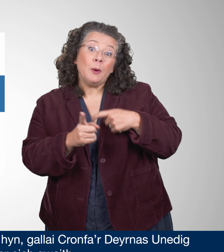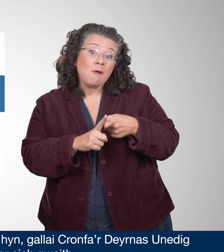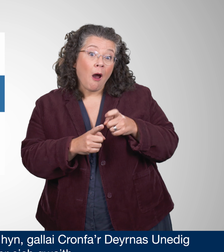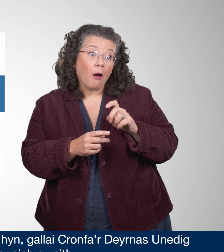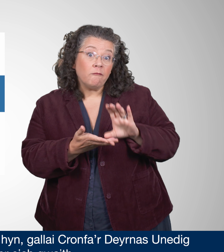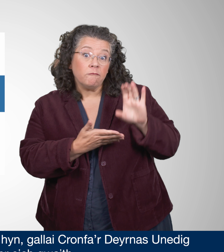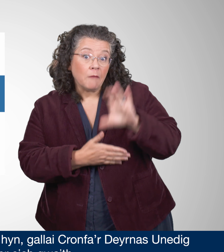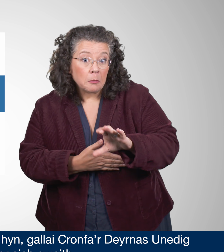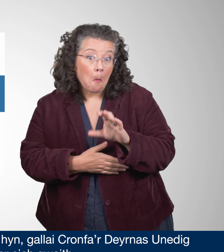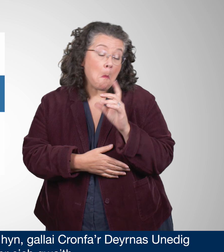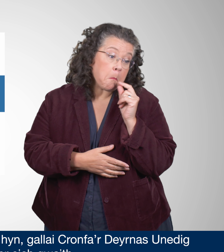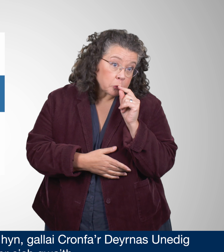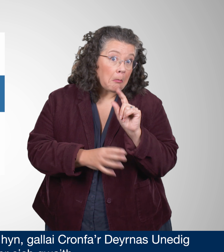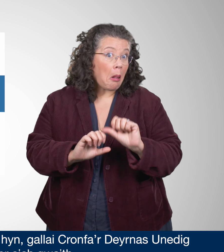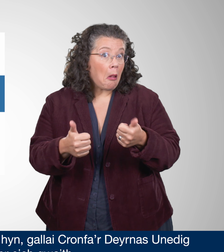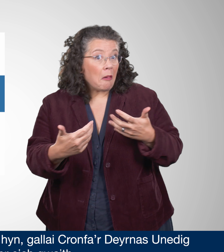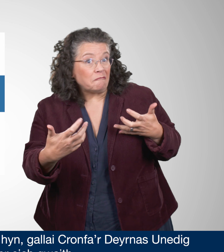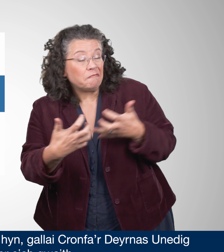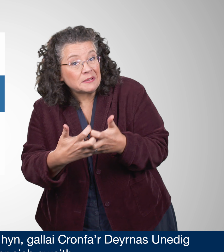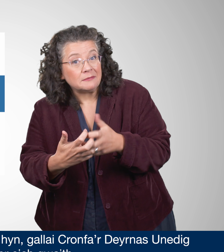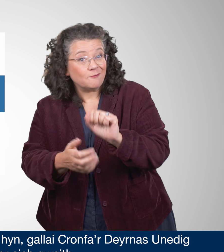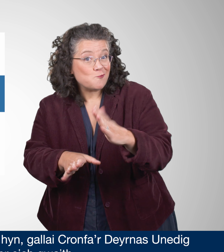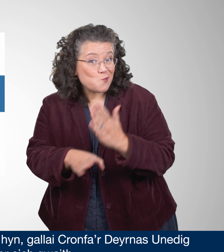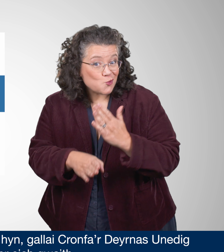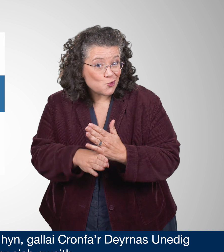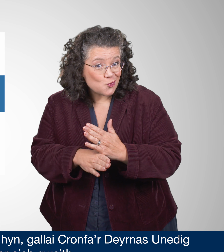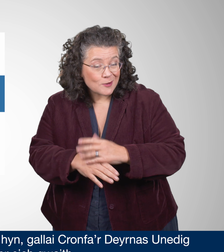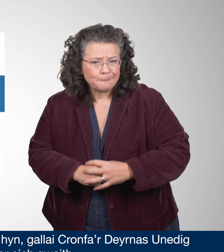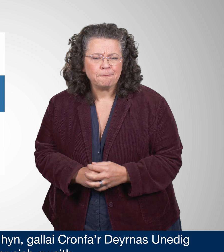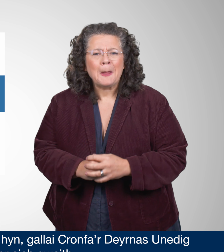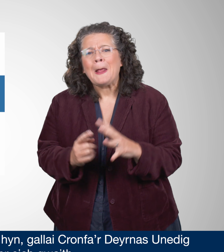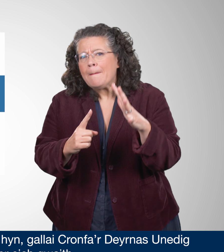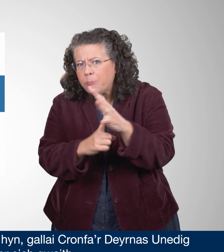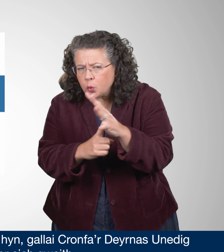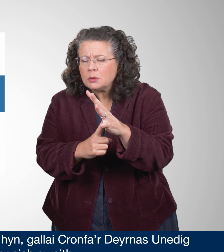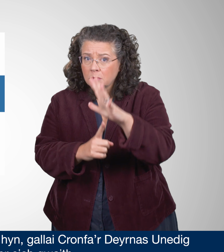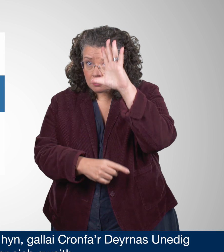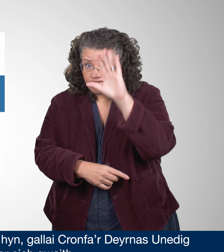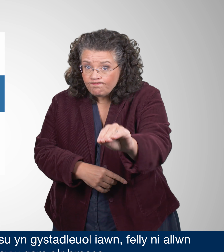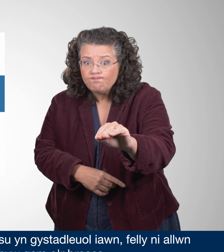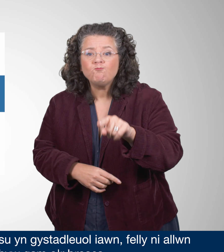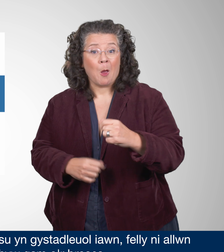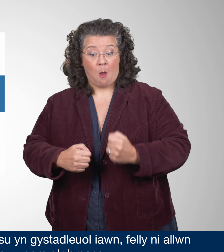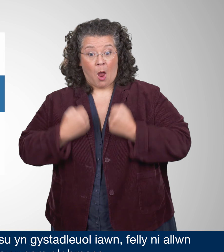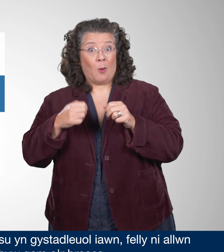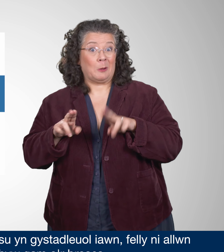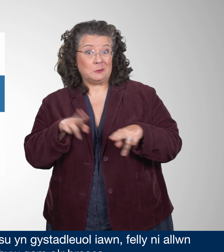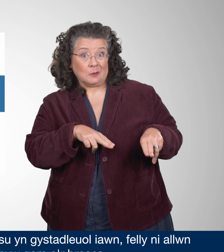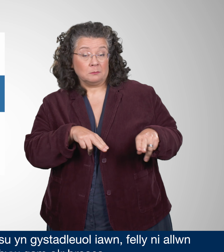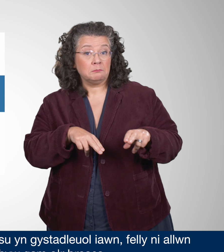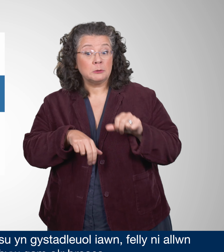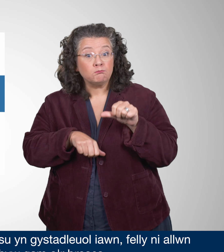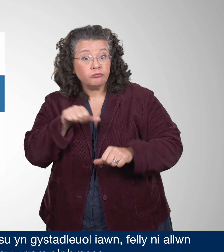hyn, gallai'r Cronfa'r Deyrnas Unedig fod yn addas ar gyfer eich gwaith. Mae'n